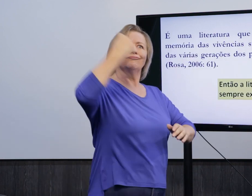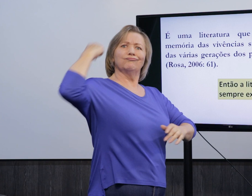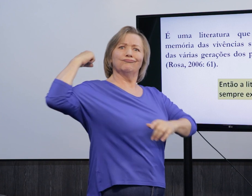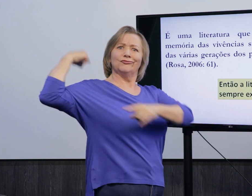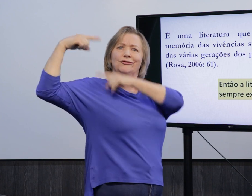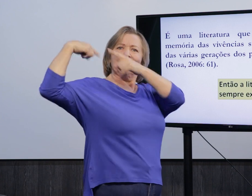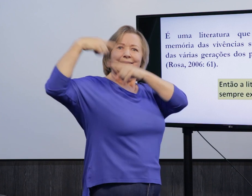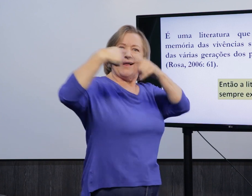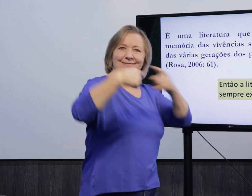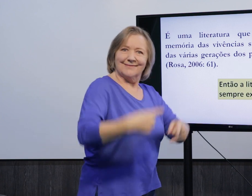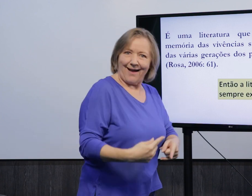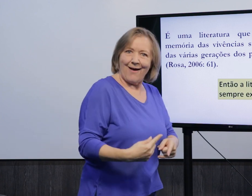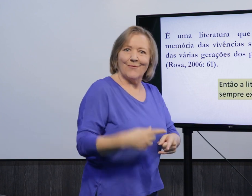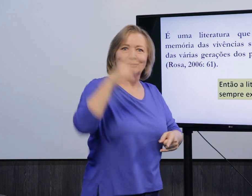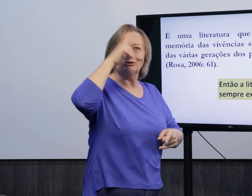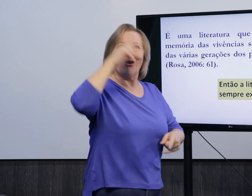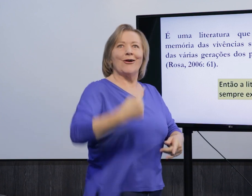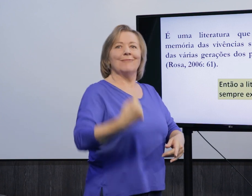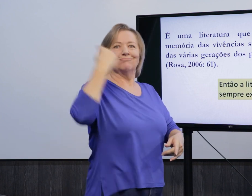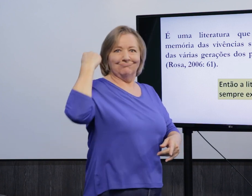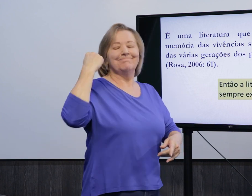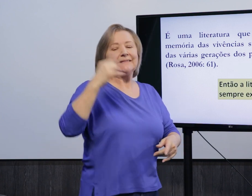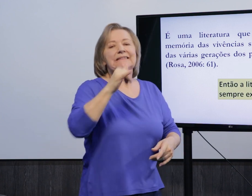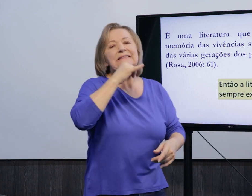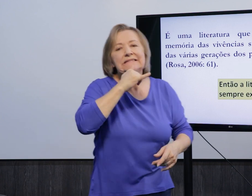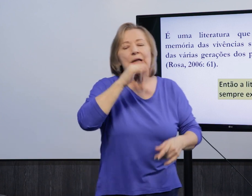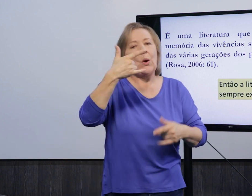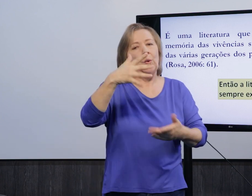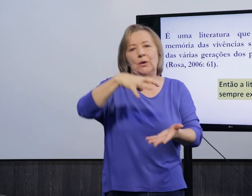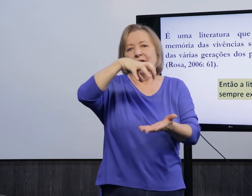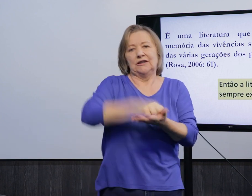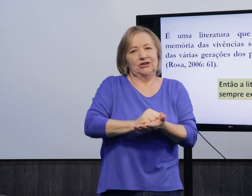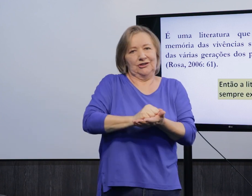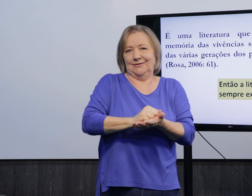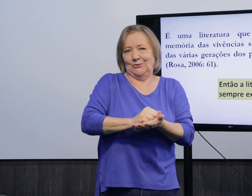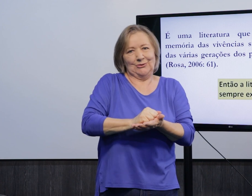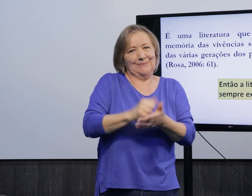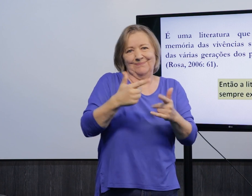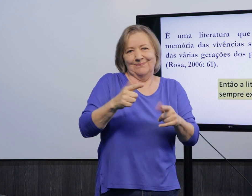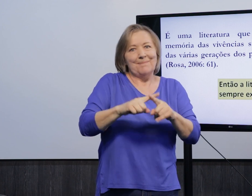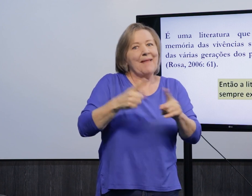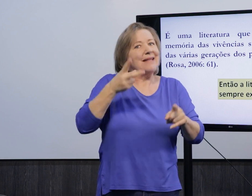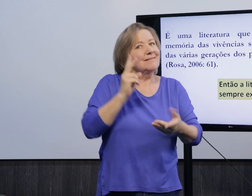mostra a vida né de geração a geração né como que a história Ela traz mas se não tem